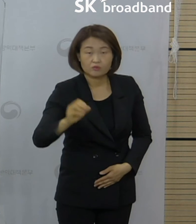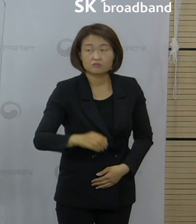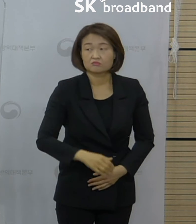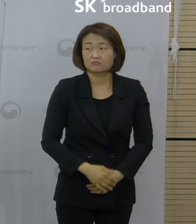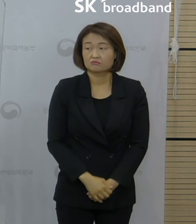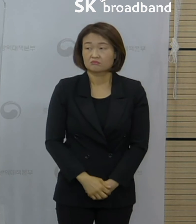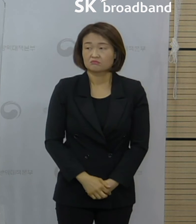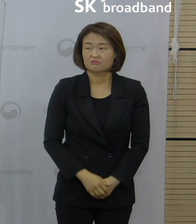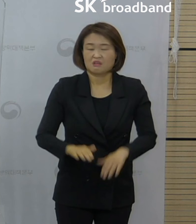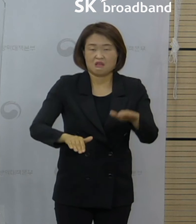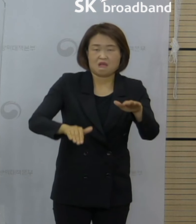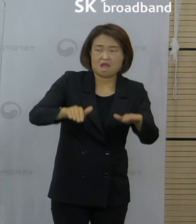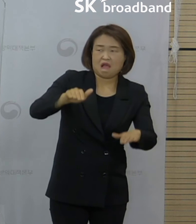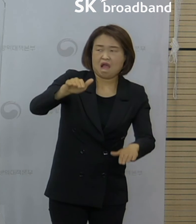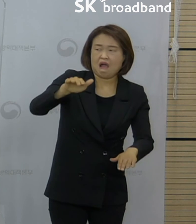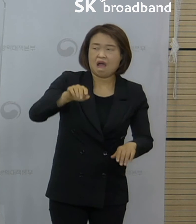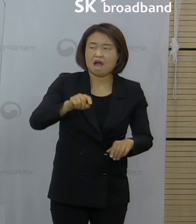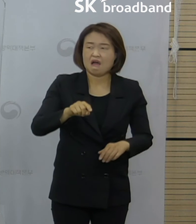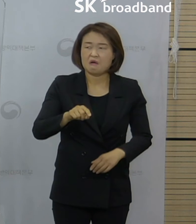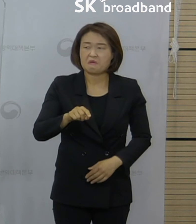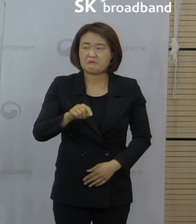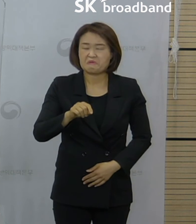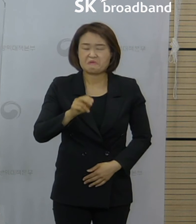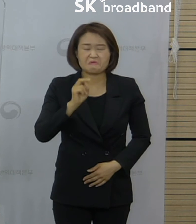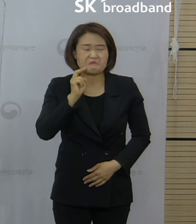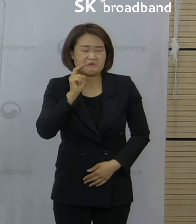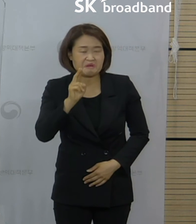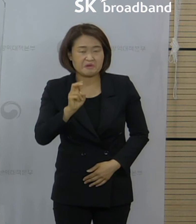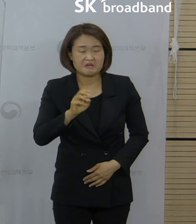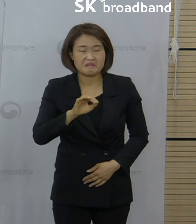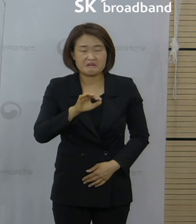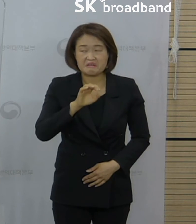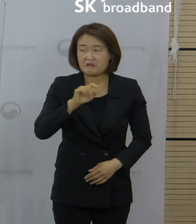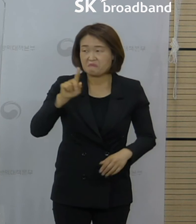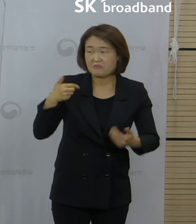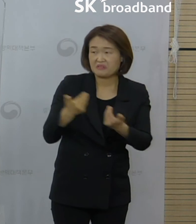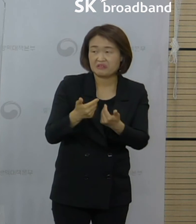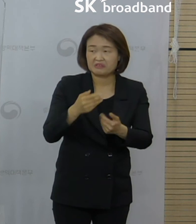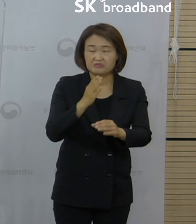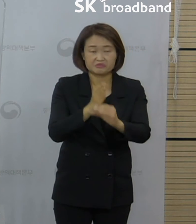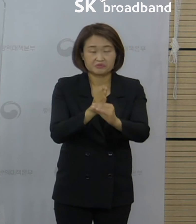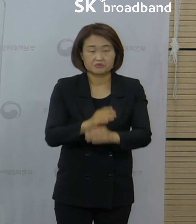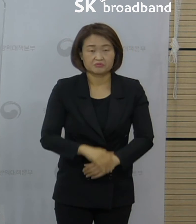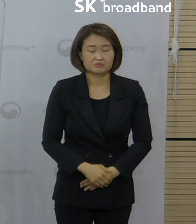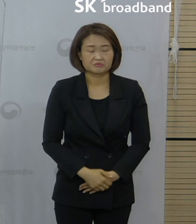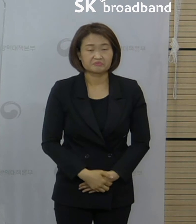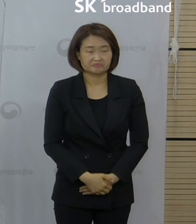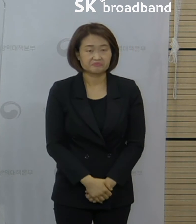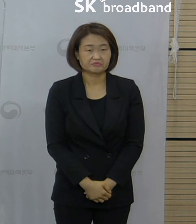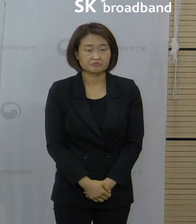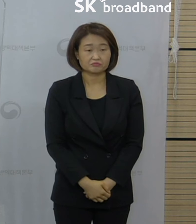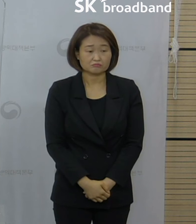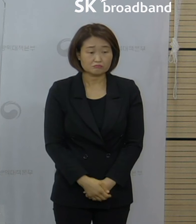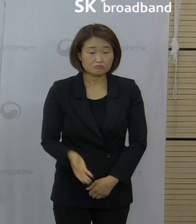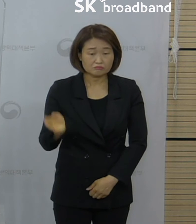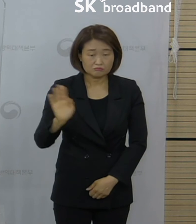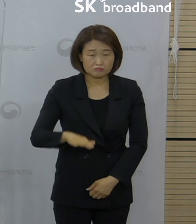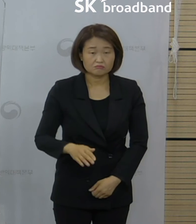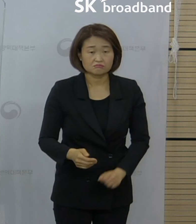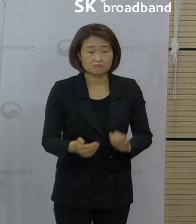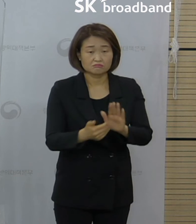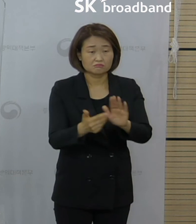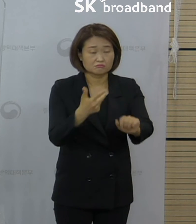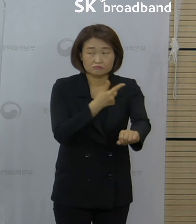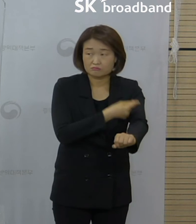불평등을 심화시킬 거라고 반대를 하고 있고 그럼에도 국내 백신 여권을 도입하는 추진하는